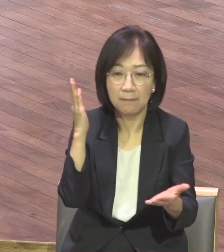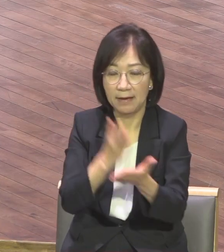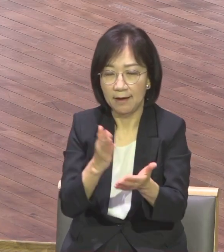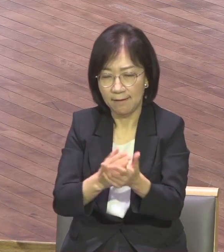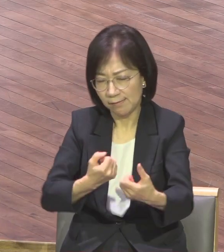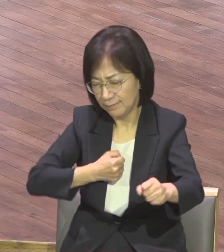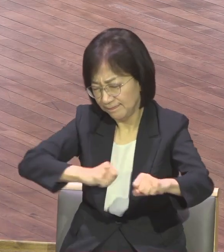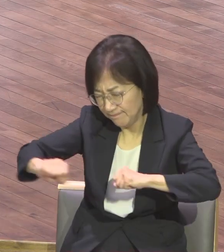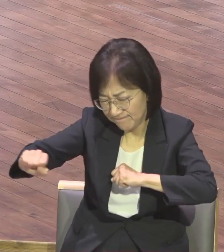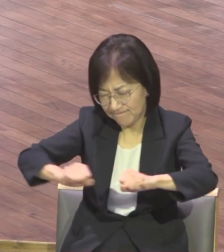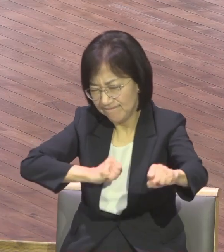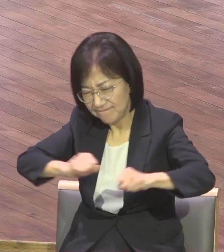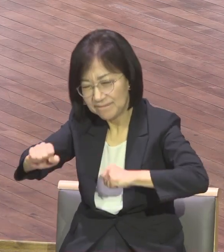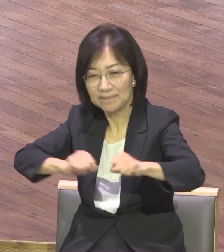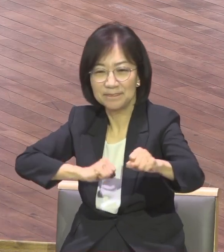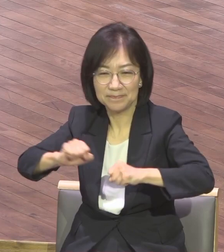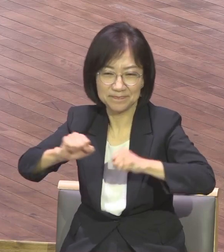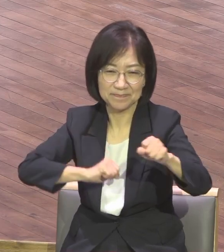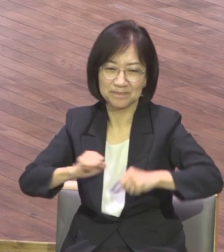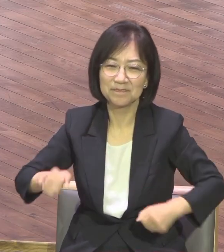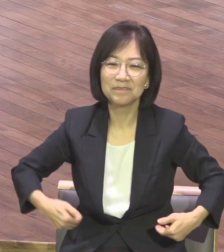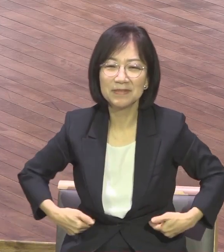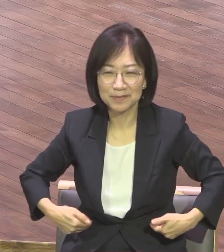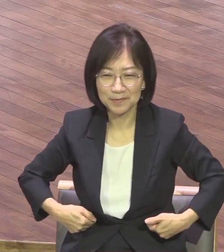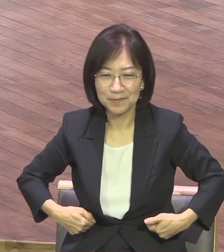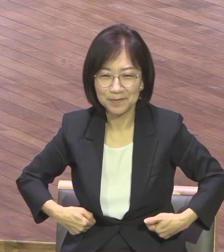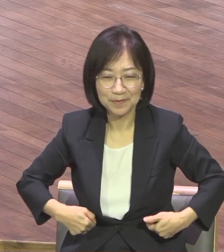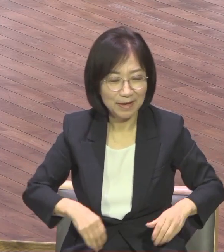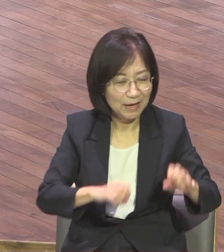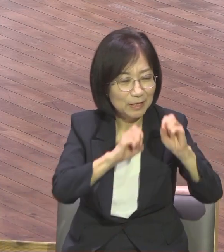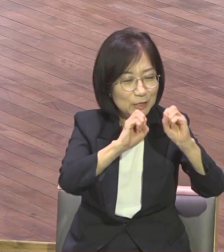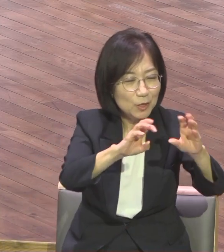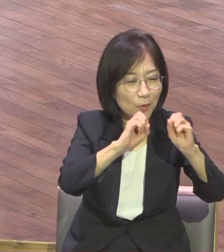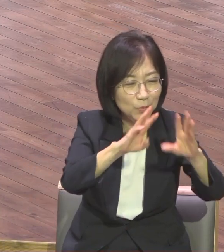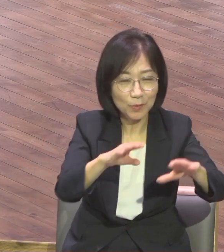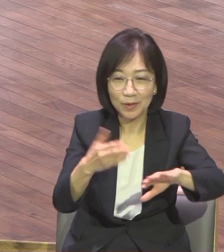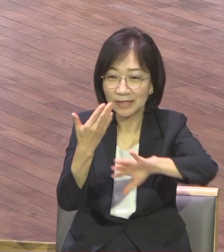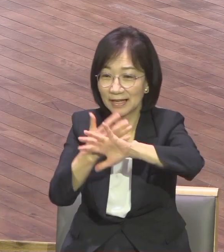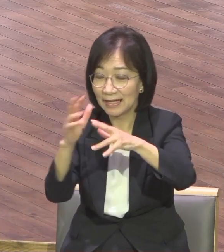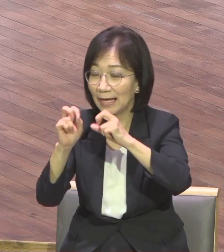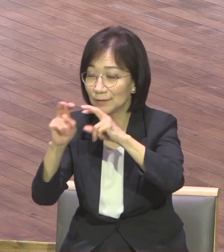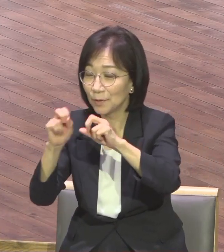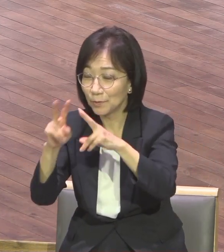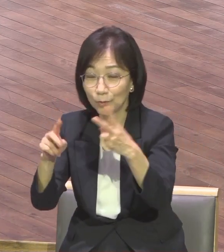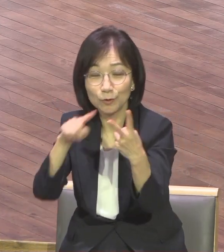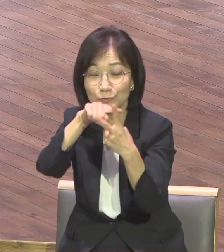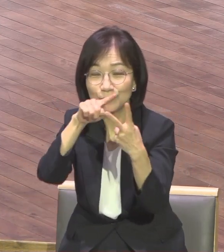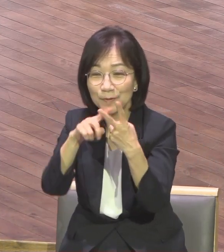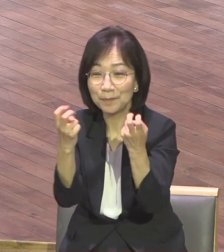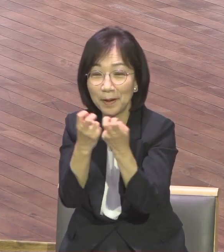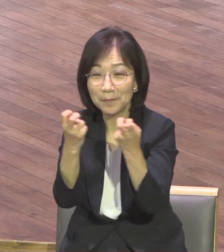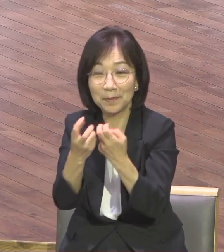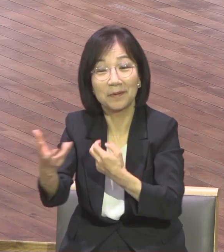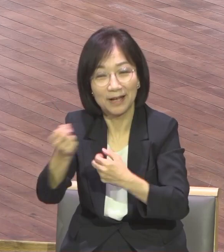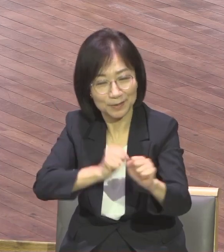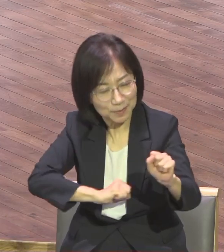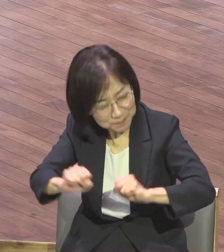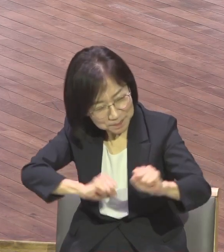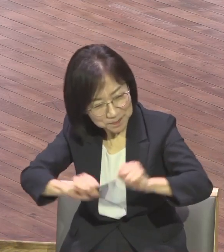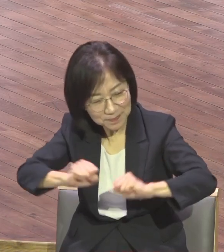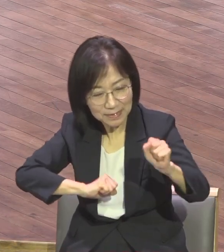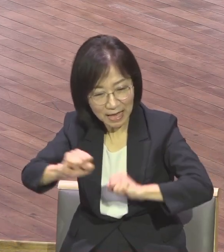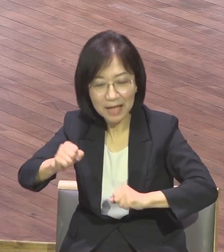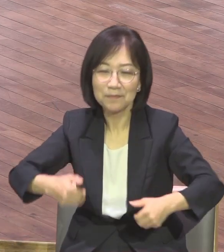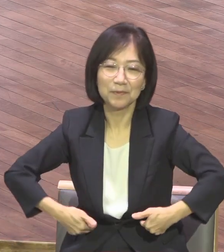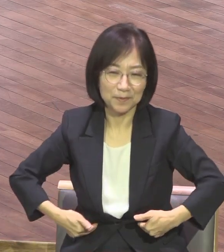바로 뭐요? 뭐로 움직입니까? 전도와 선교로. 전도와 선교 포인트. 여기 영적 방향을 맞추지 않으면